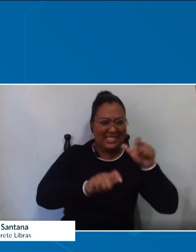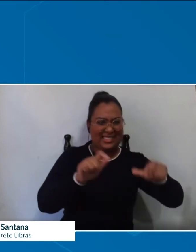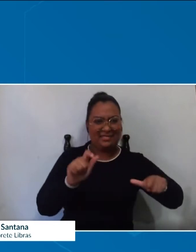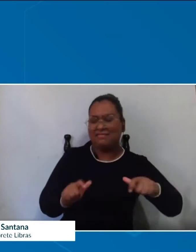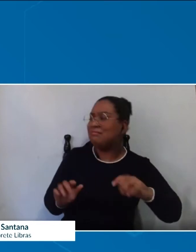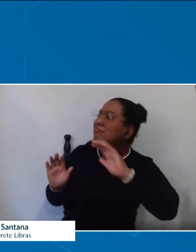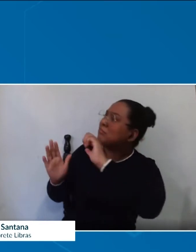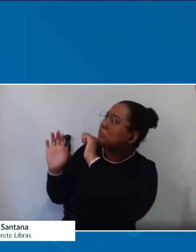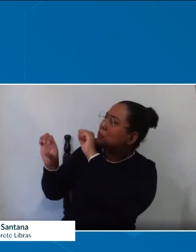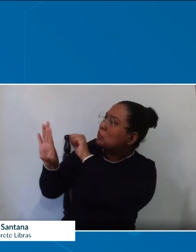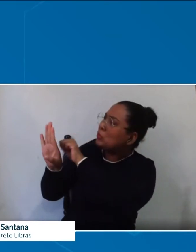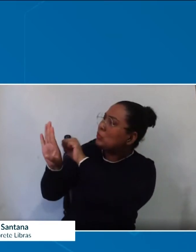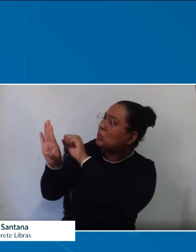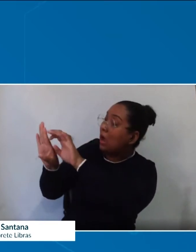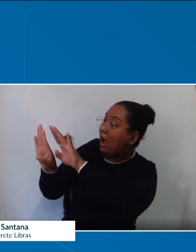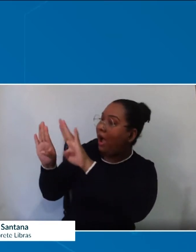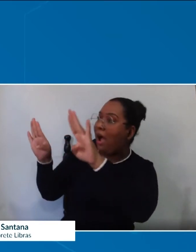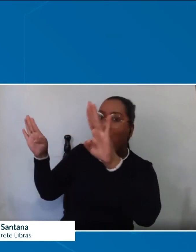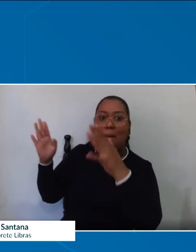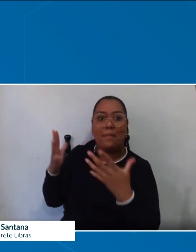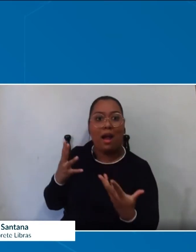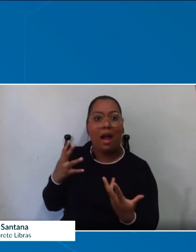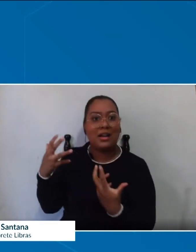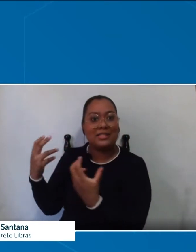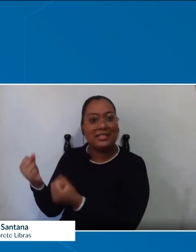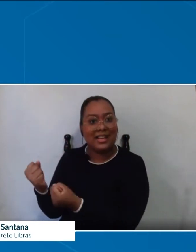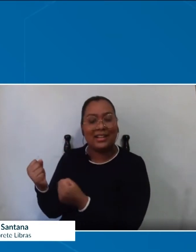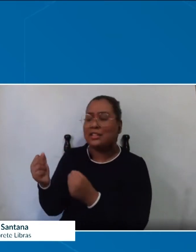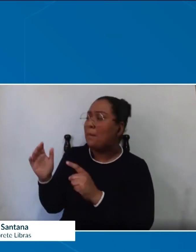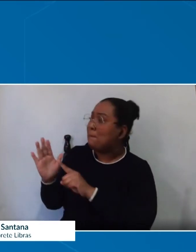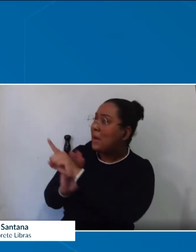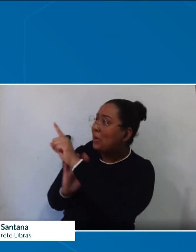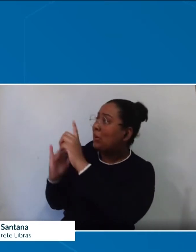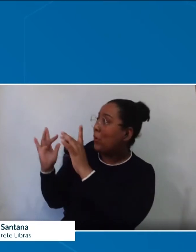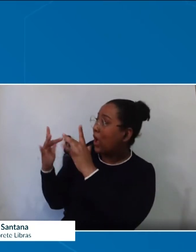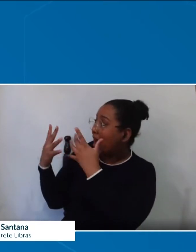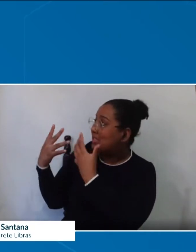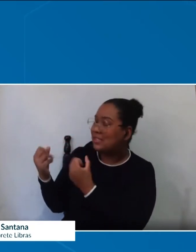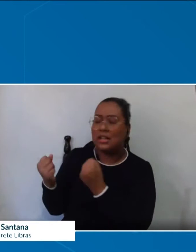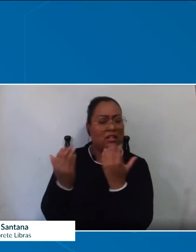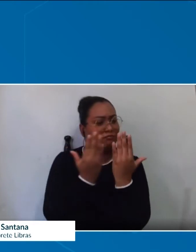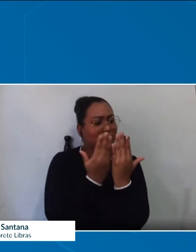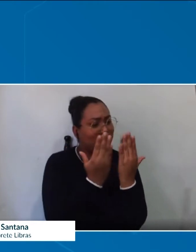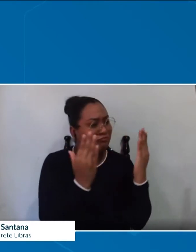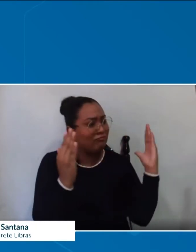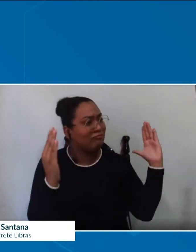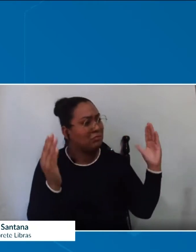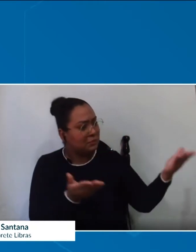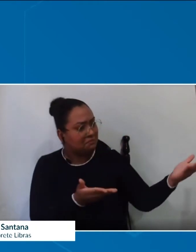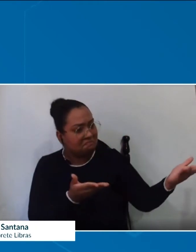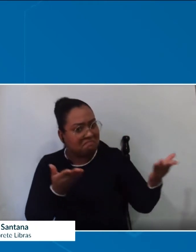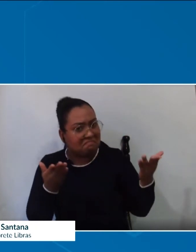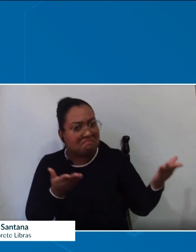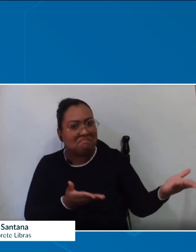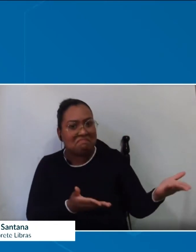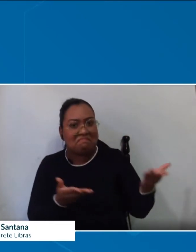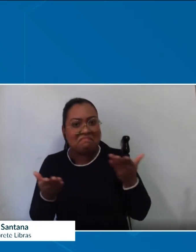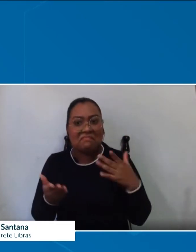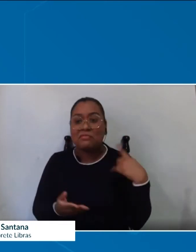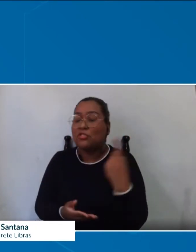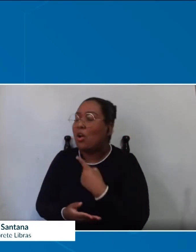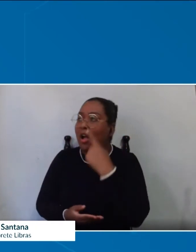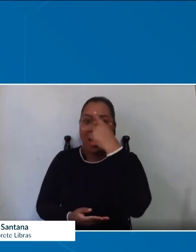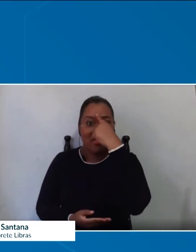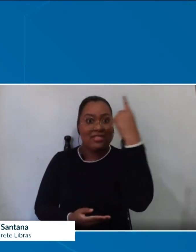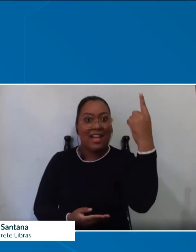esse contato com a indústria, e a indústria nos abre as portas, nós começamos a ter ideias, é o que o professor Nelson falou, a